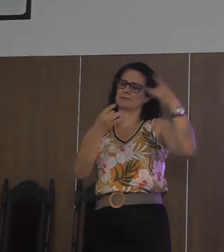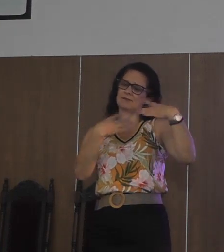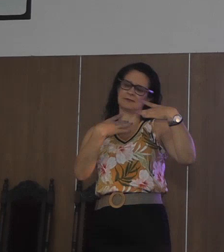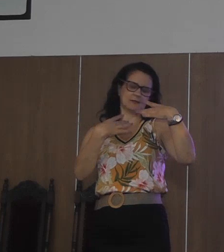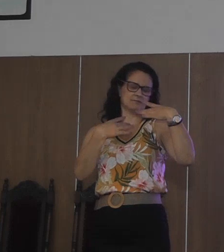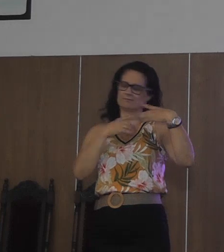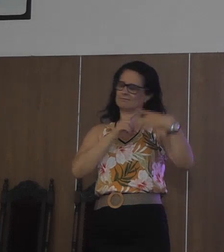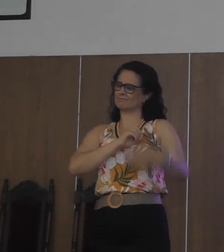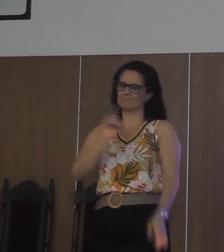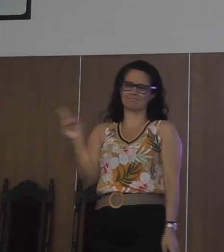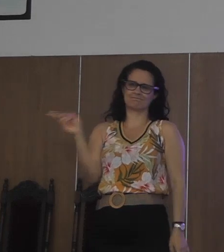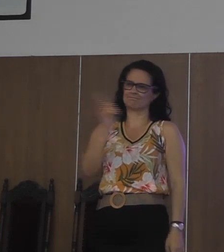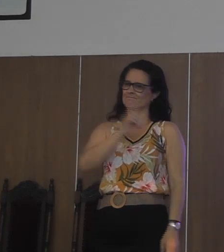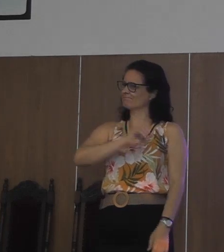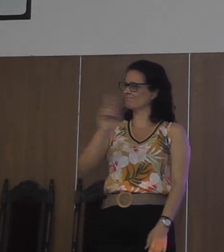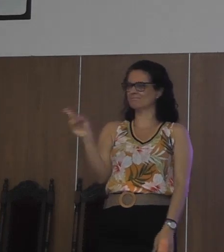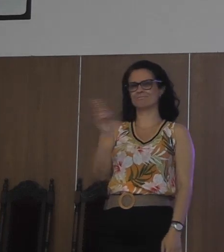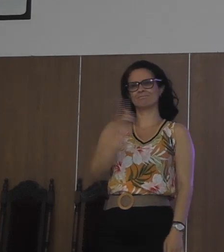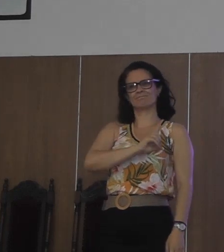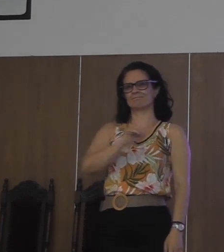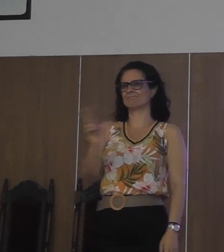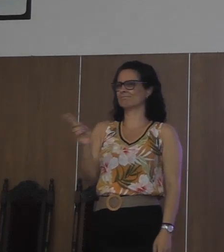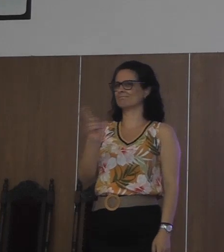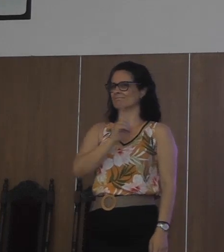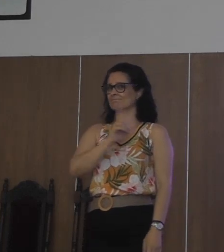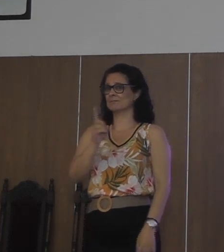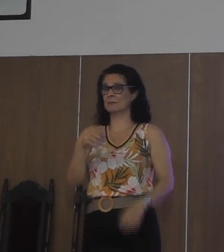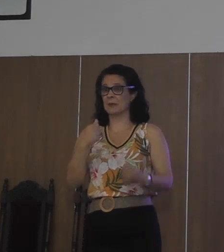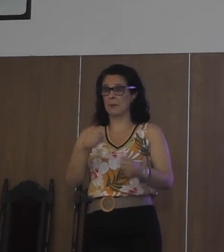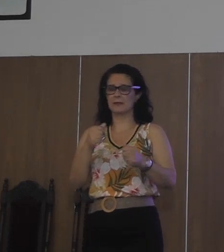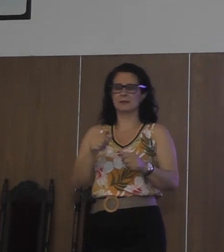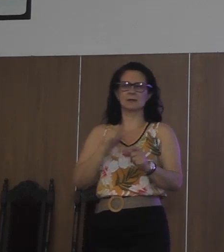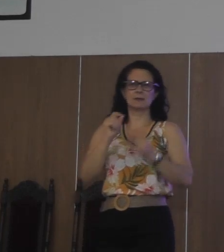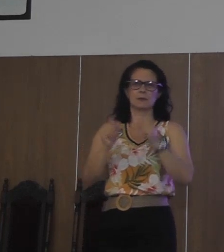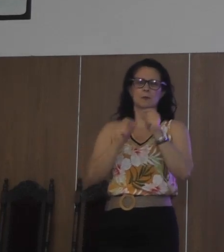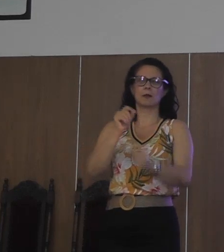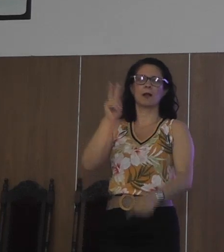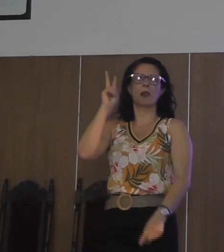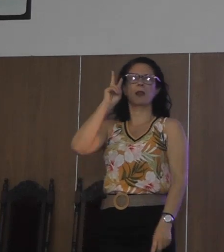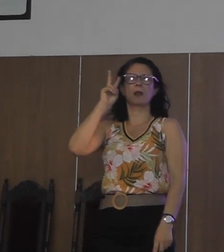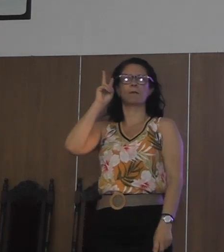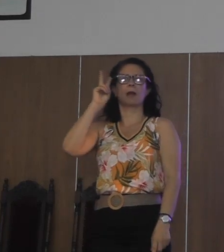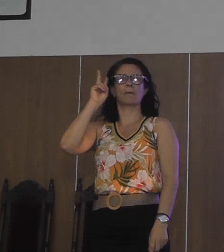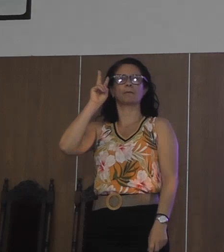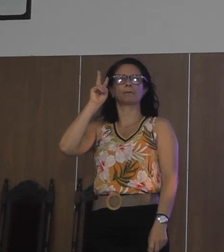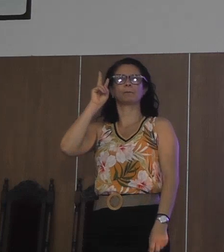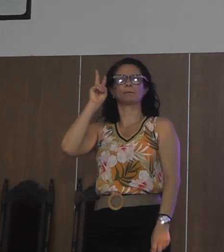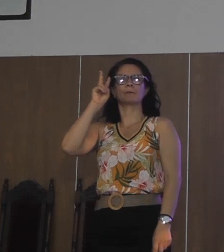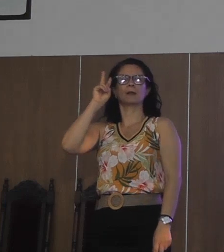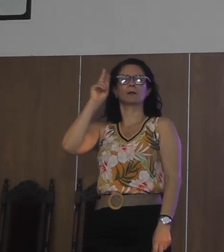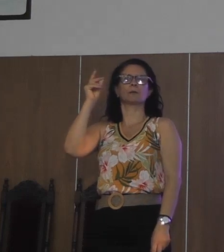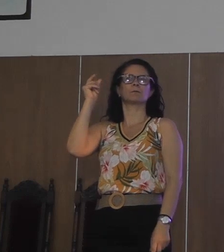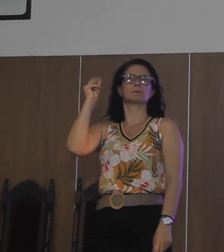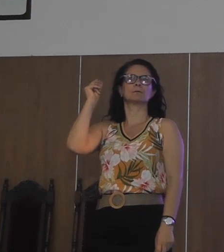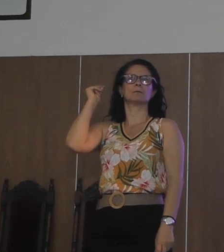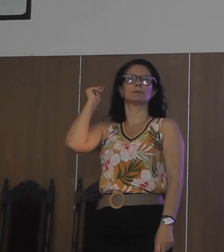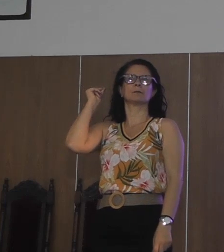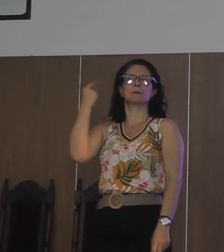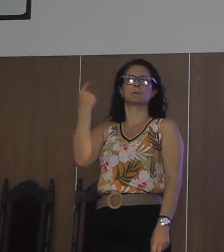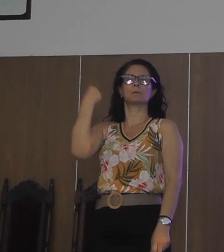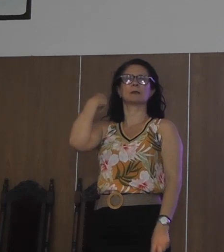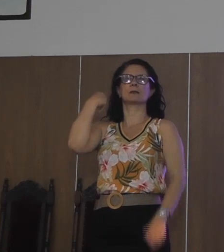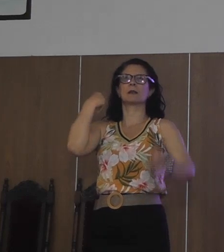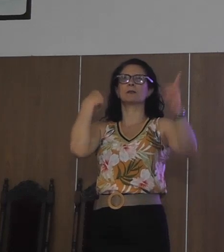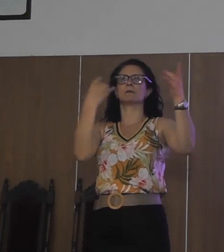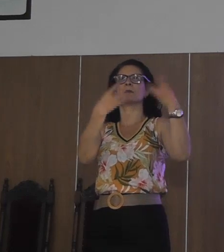E Deus está falando nessa noite: retrocede, vê se em algum momento eu já te desamparei. Não vai ser agora que eu vou deixar